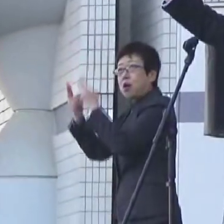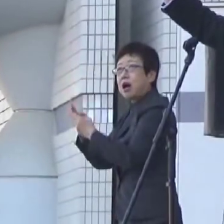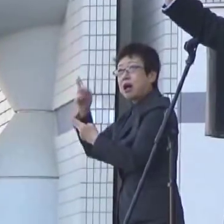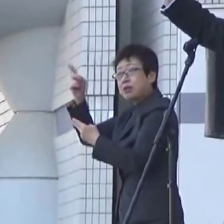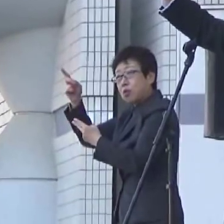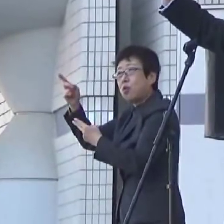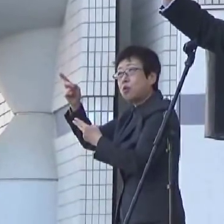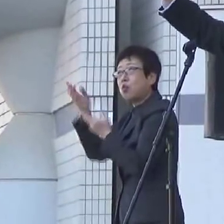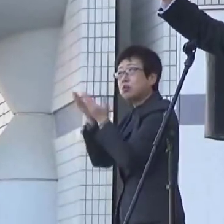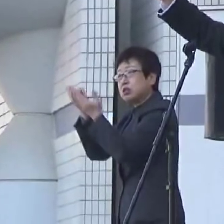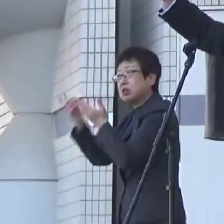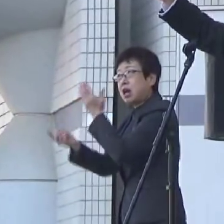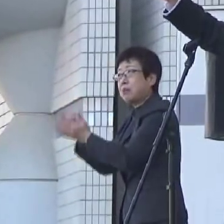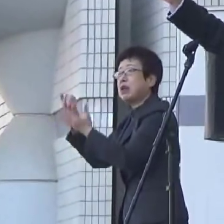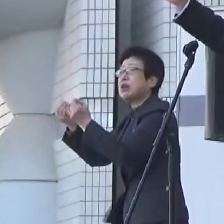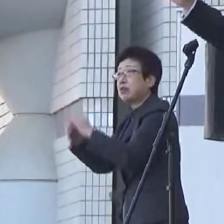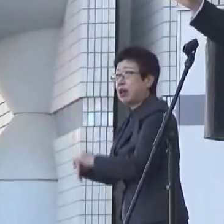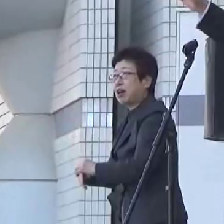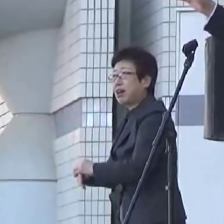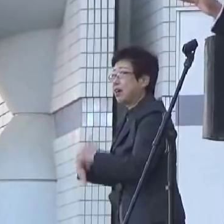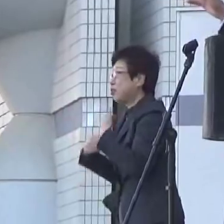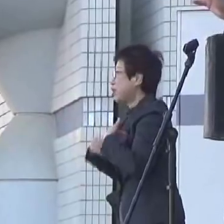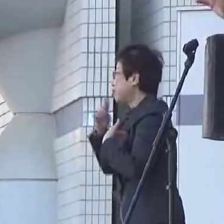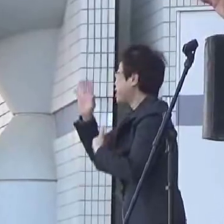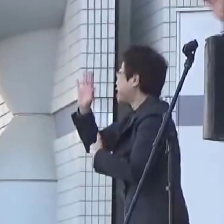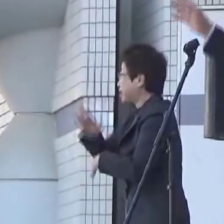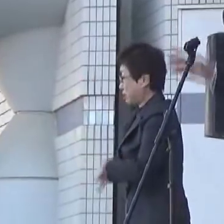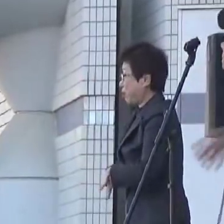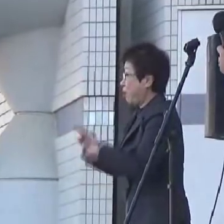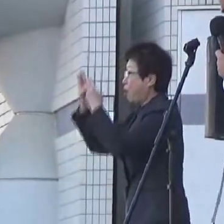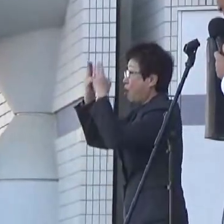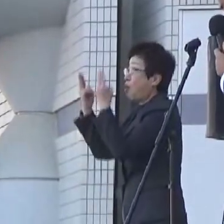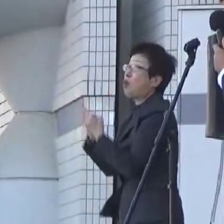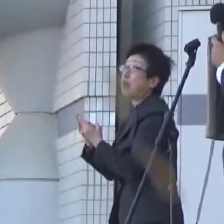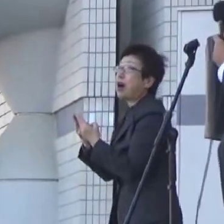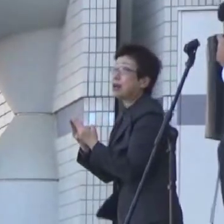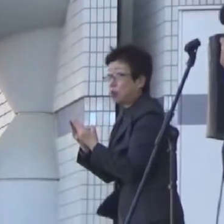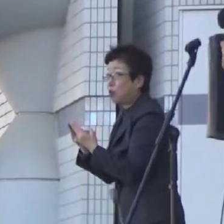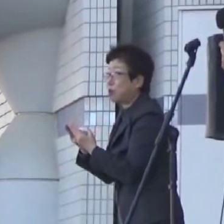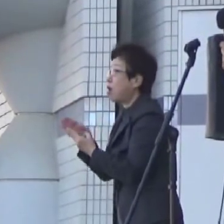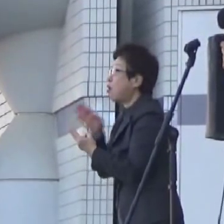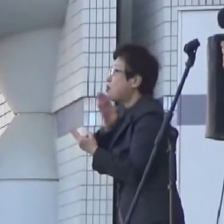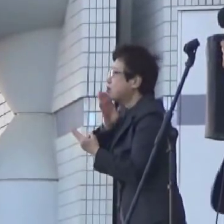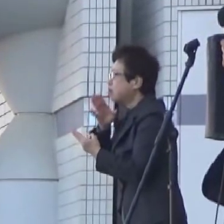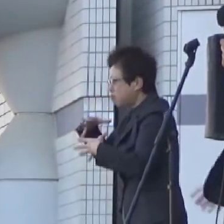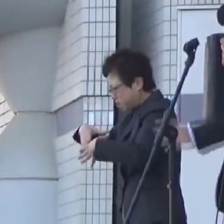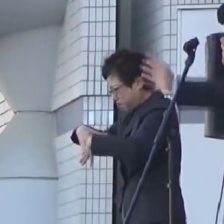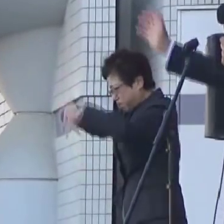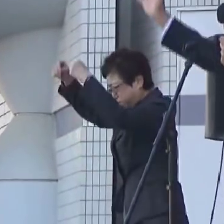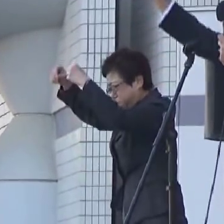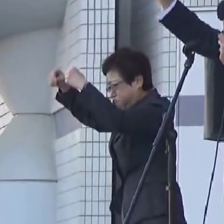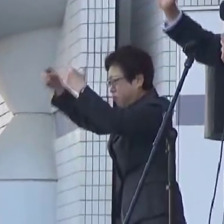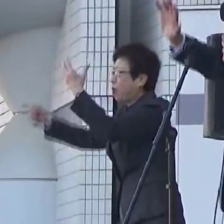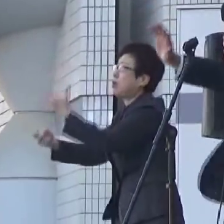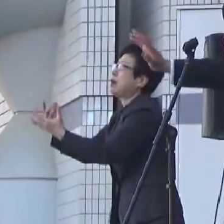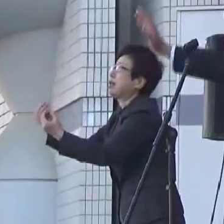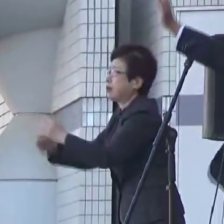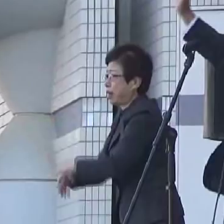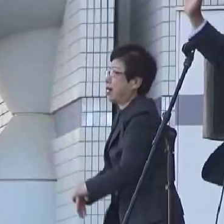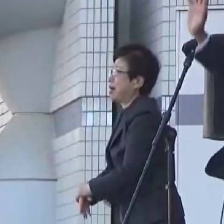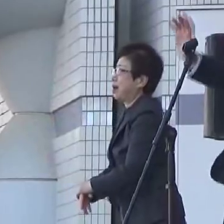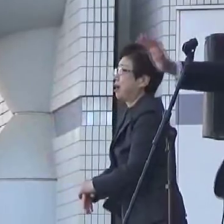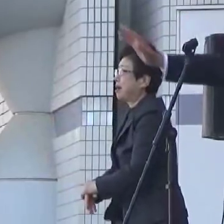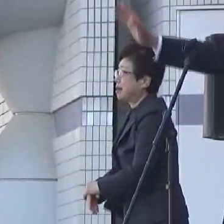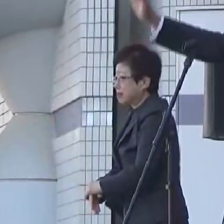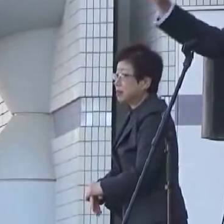部の地震、嬉しそうに言うわけじゃありませんけど本当にブラックアウト起きたじゃないですか。もう巨大システ